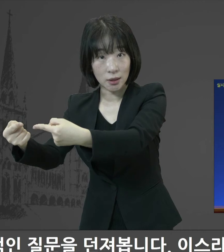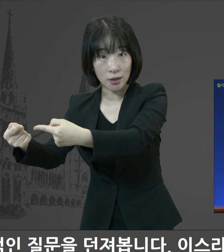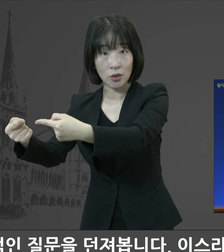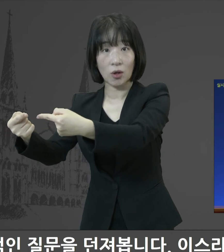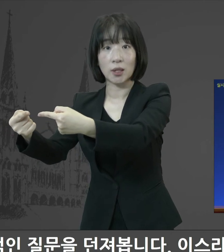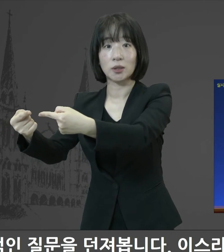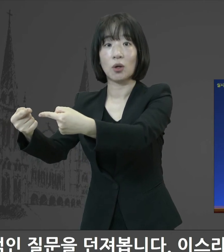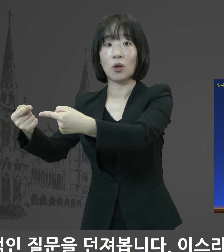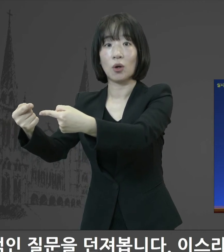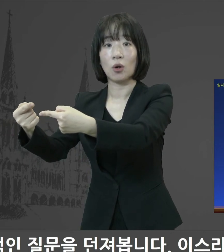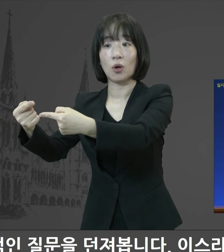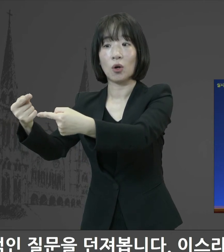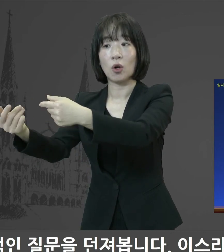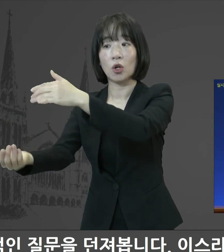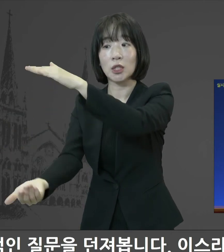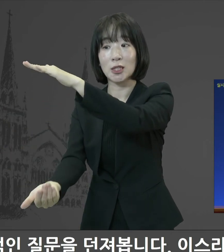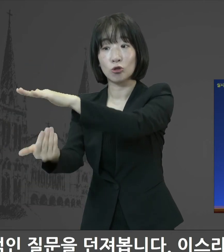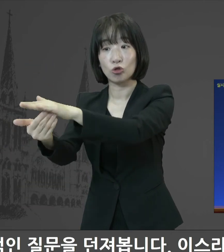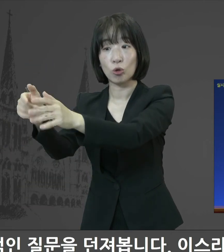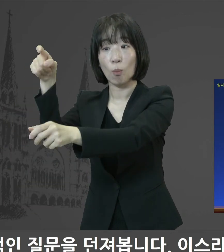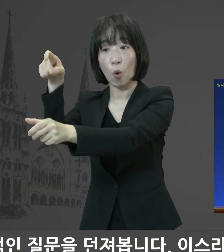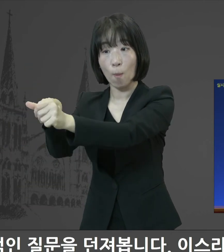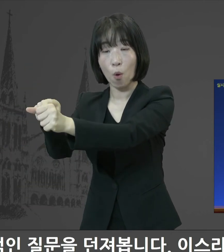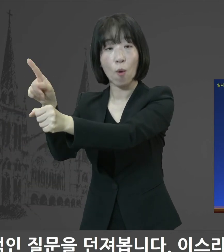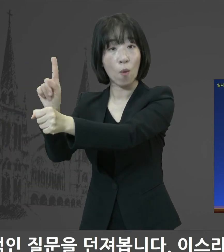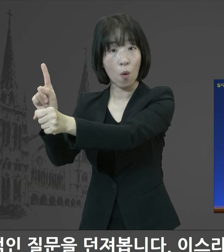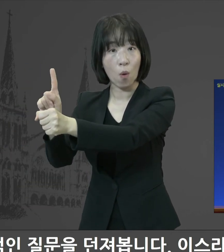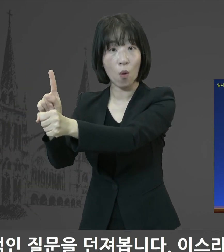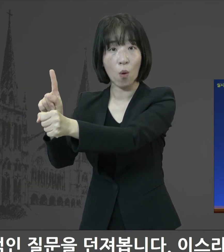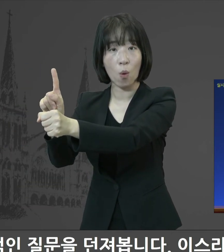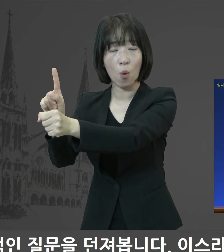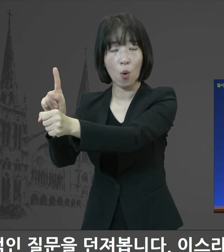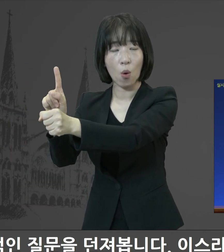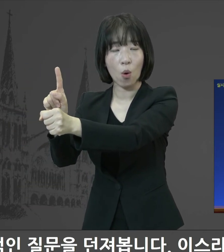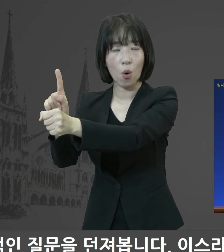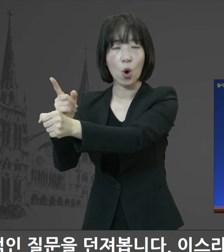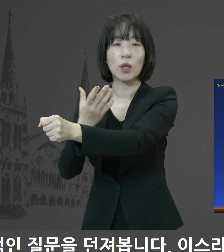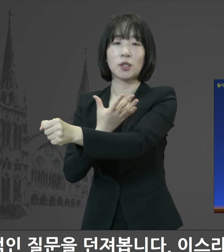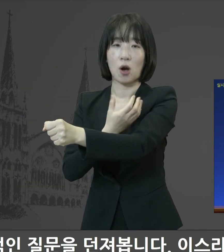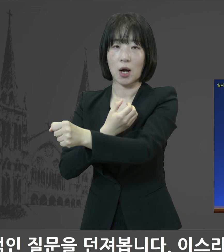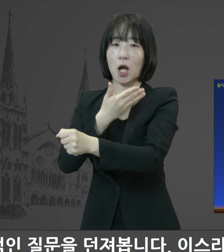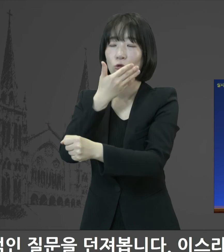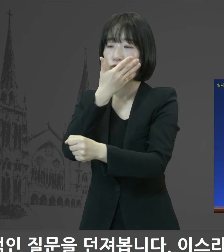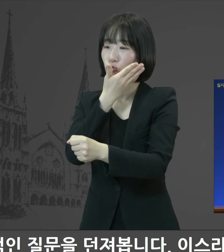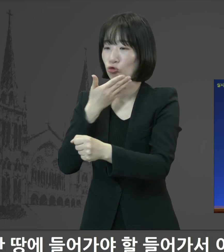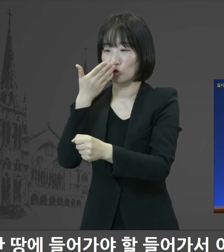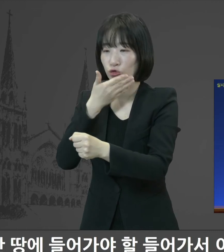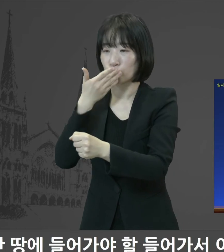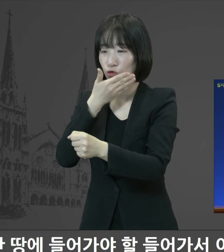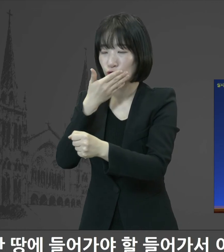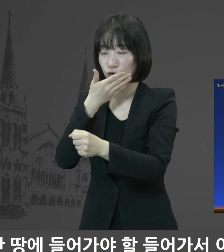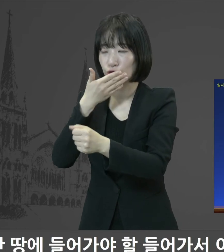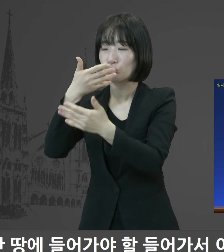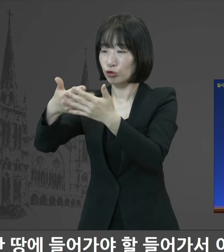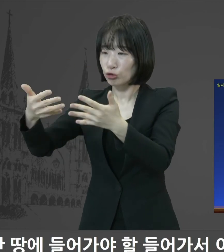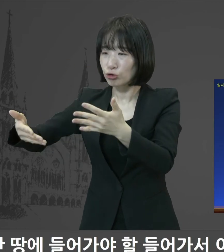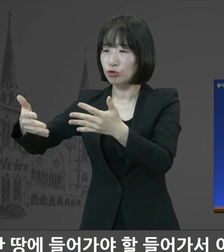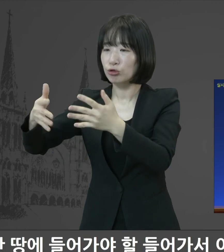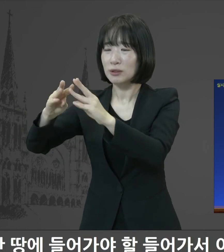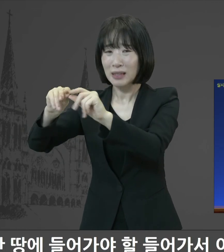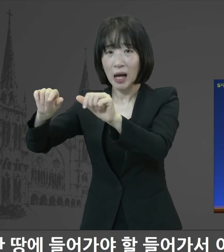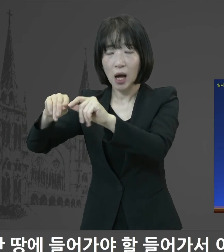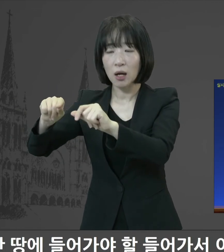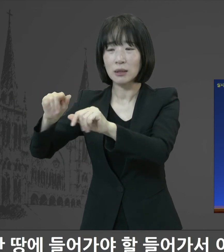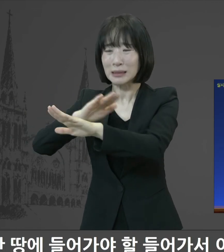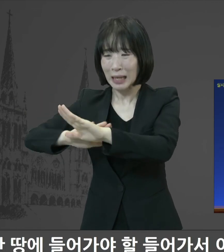들어가서 이루어야 될 궁극적인 목표가 뭡니까? 젖과 꿀이 흐르는 땅에서 내 한 몸 잘 편하게 먹고